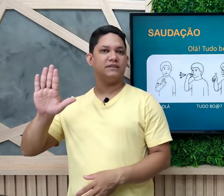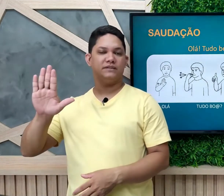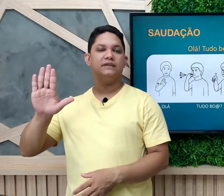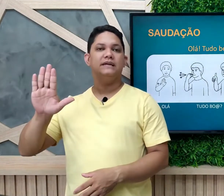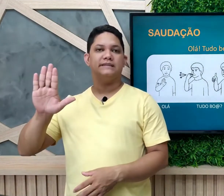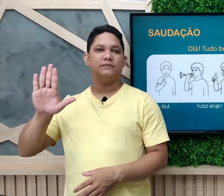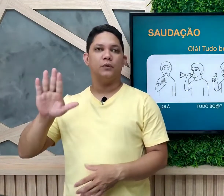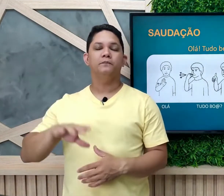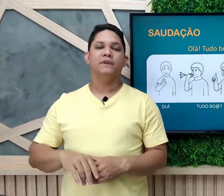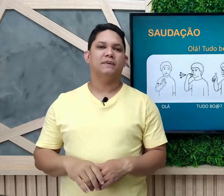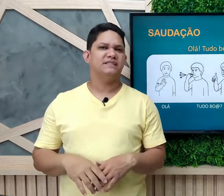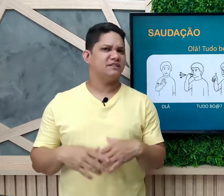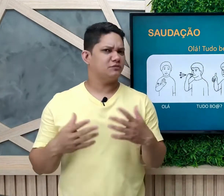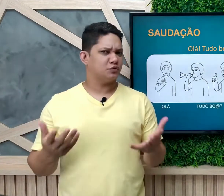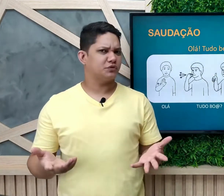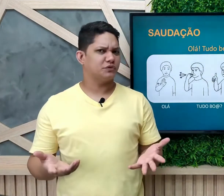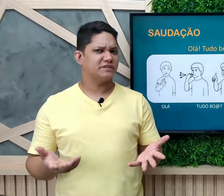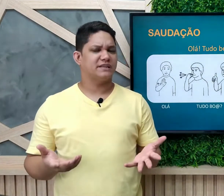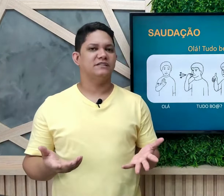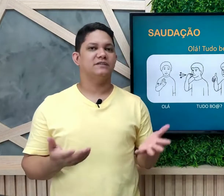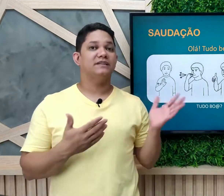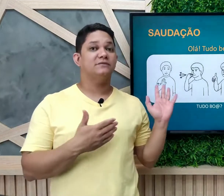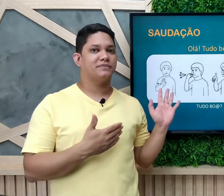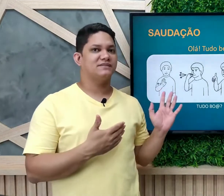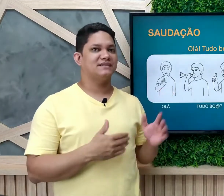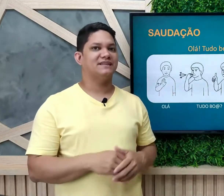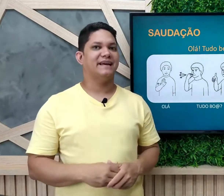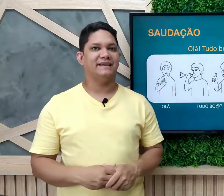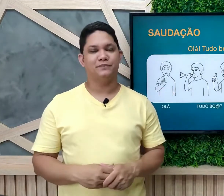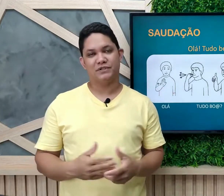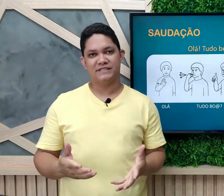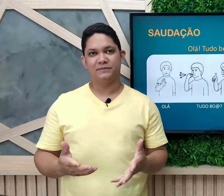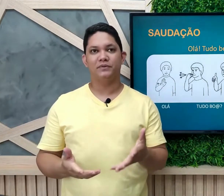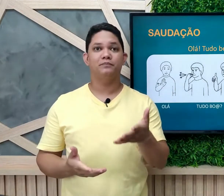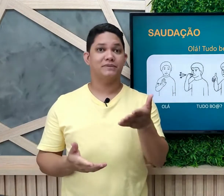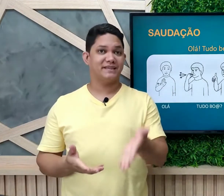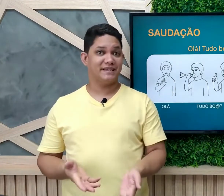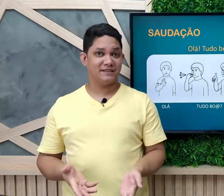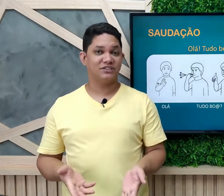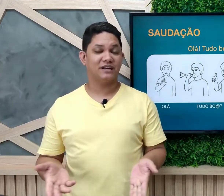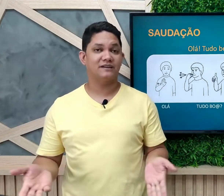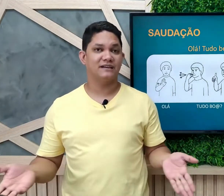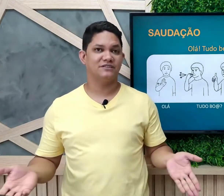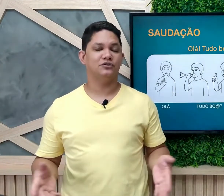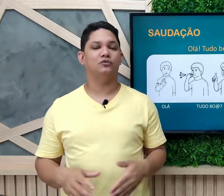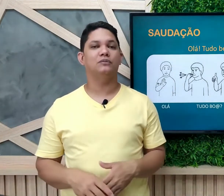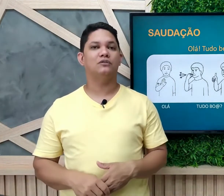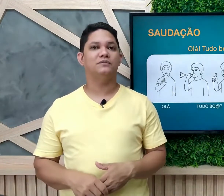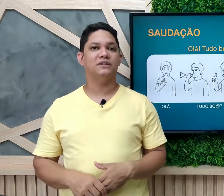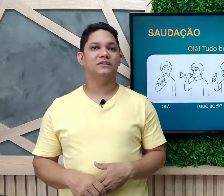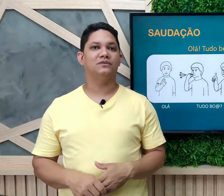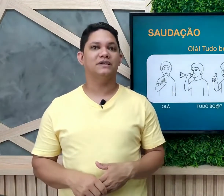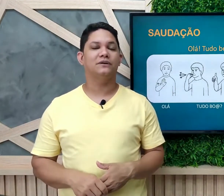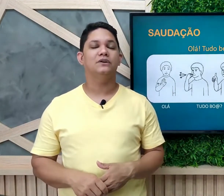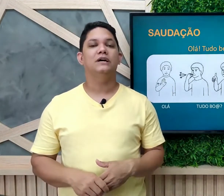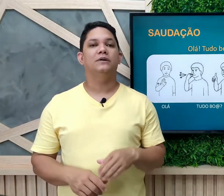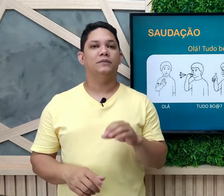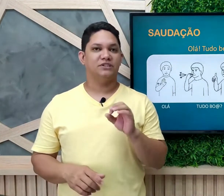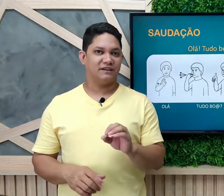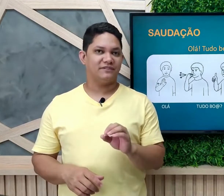aqui, tá bom? Mas existem muitos outros sinais que expressam essa ideia. Por exemplo, para quem já assistiu alguma aula minha aqui no canal, já deve ter